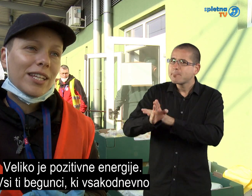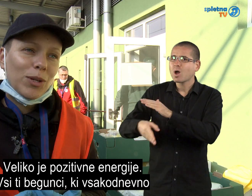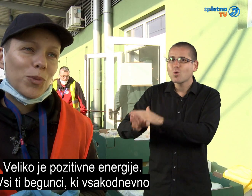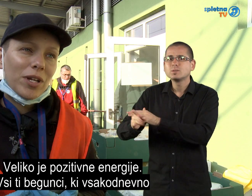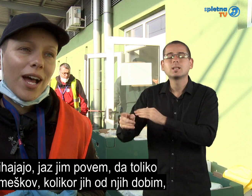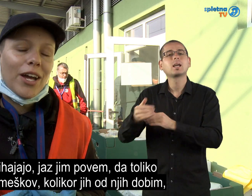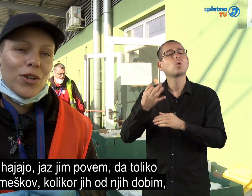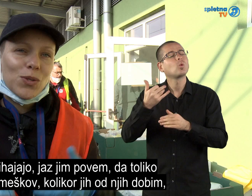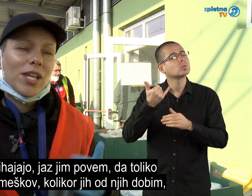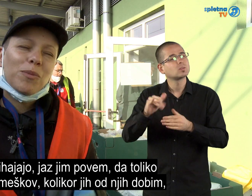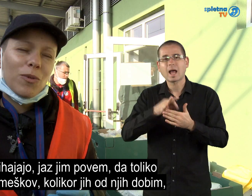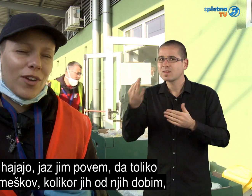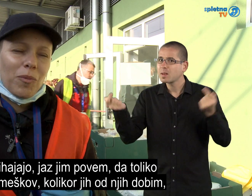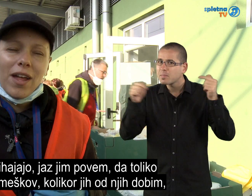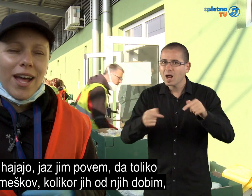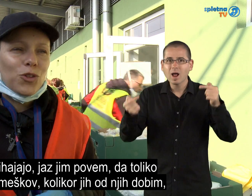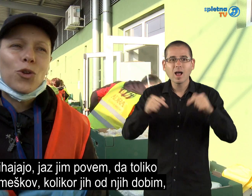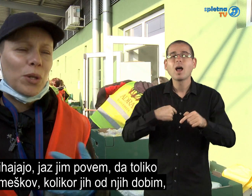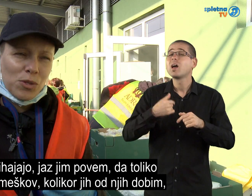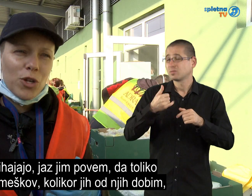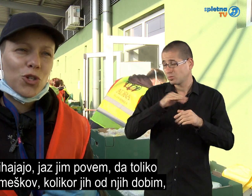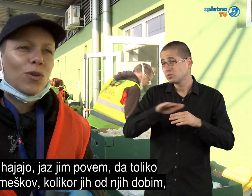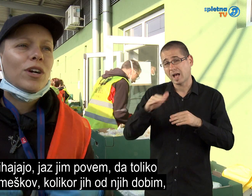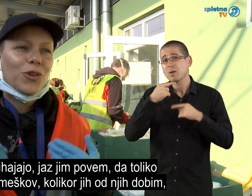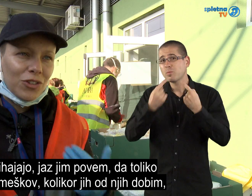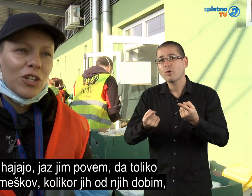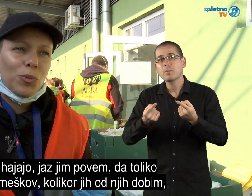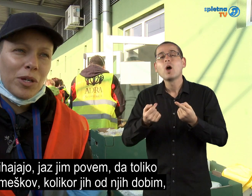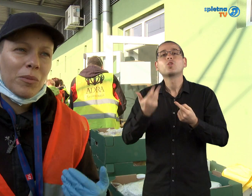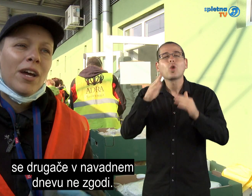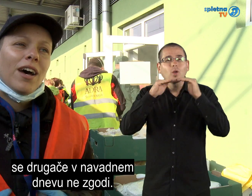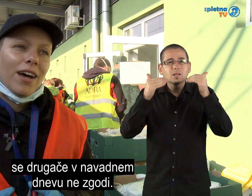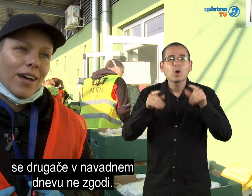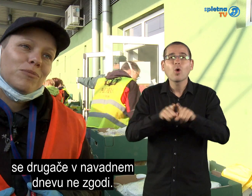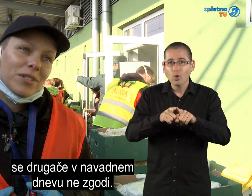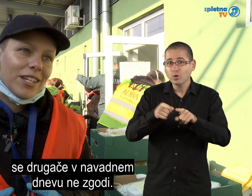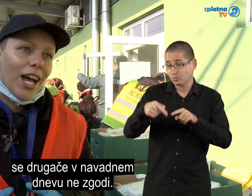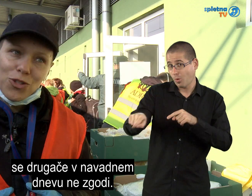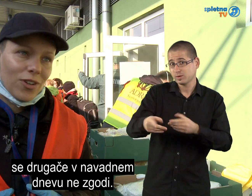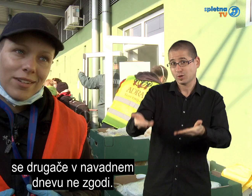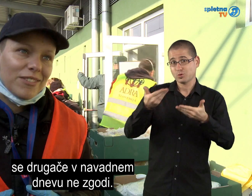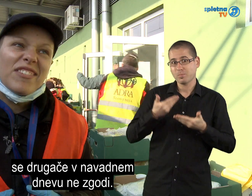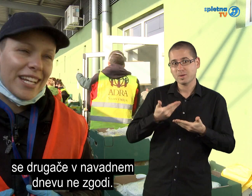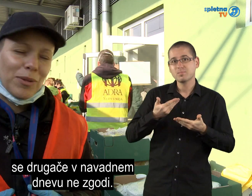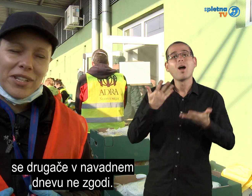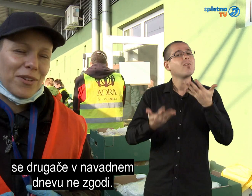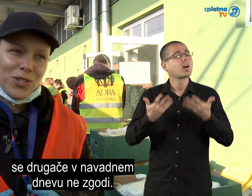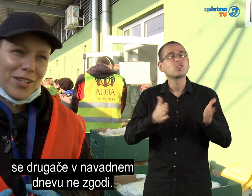dnevno prihajajo, jaz vsakmu povem, da toliko nasmeškov, kakor jih od njih dobim, drugače v rednem dnevu se ne